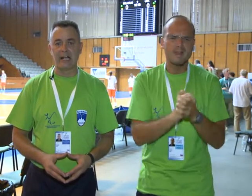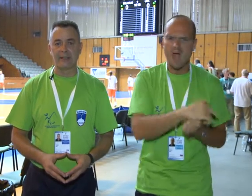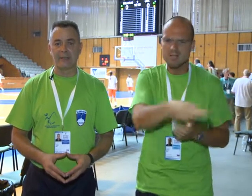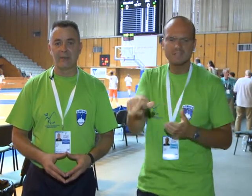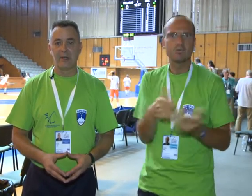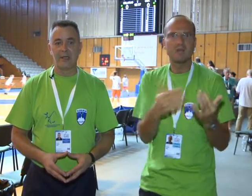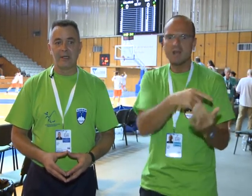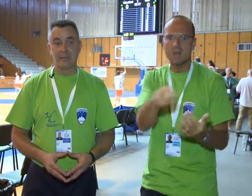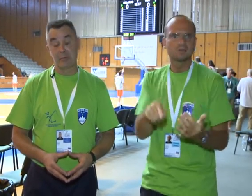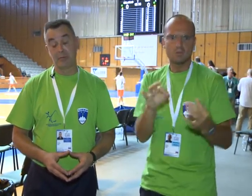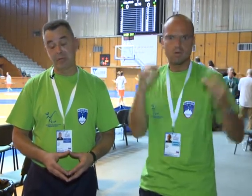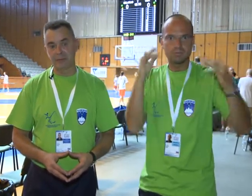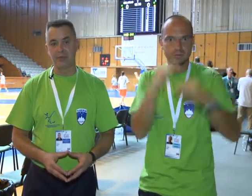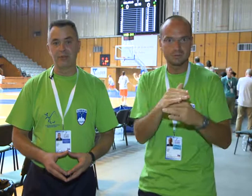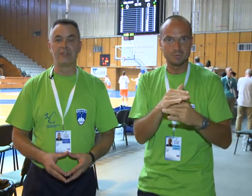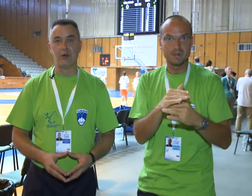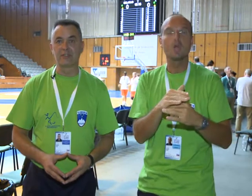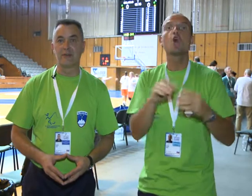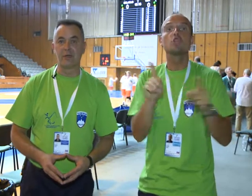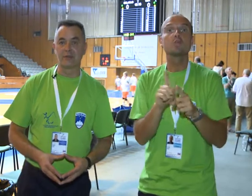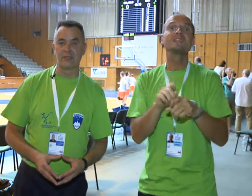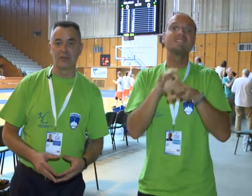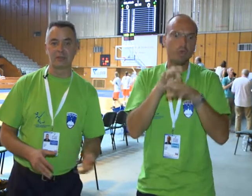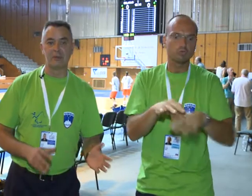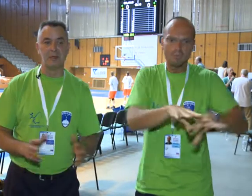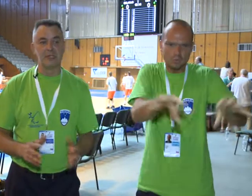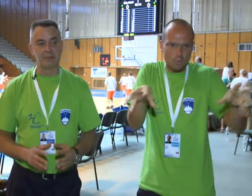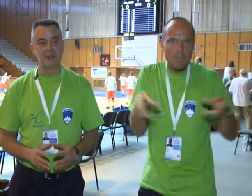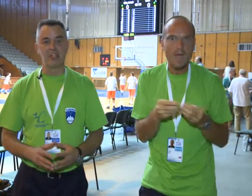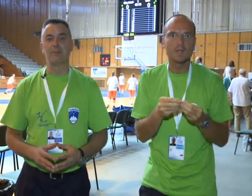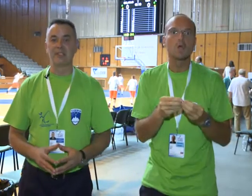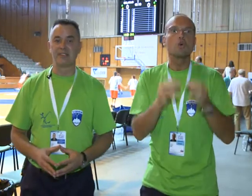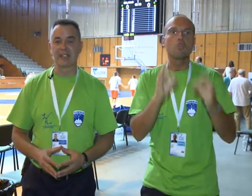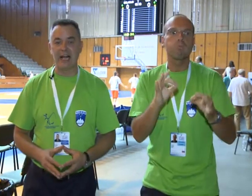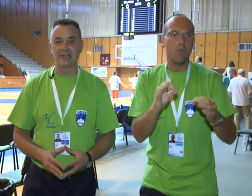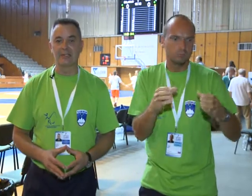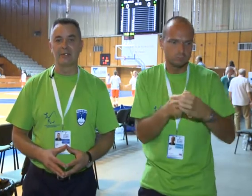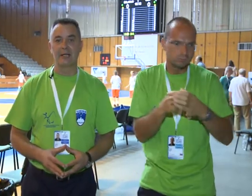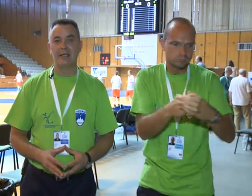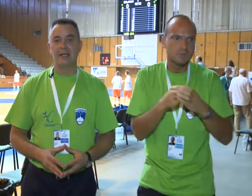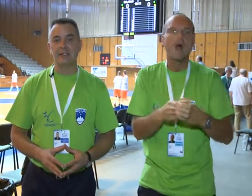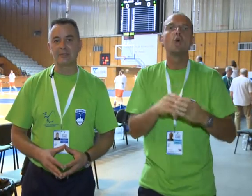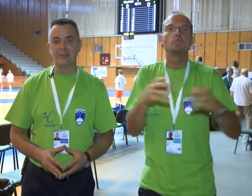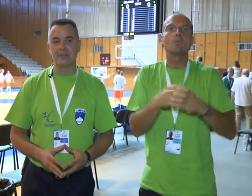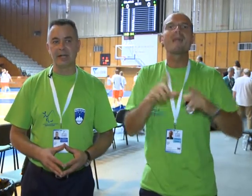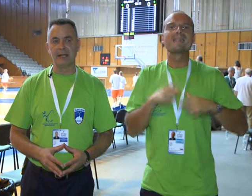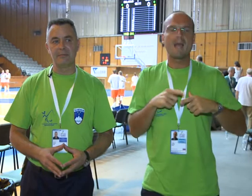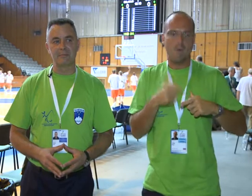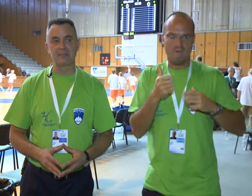igralci, pa tudi z vodstvom. Tudi z vodstvom smo dosti blizu z igralci, tako da jaz mislim, da se